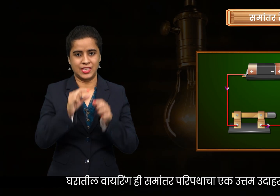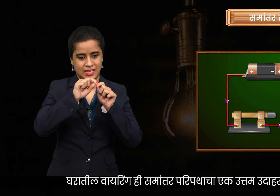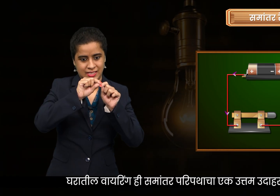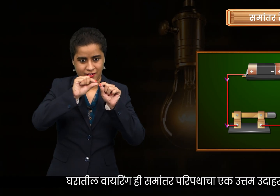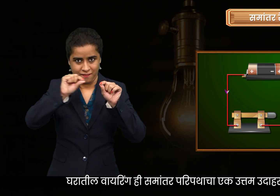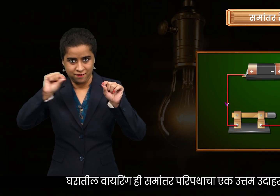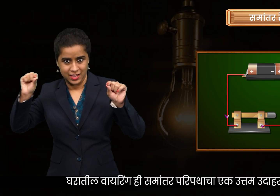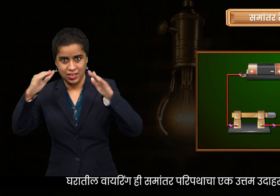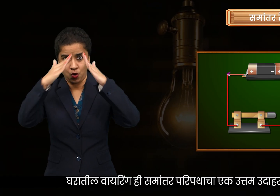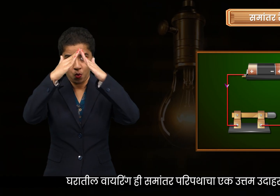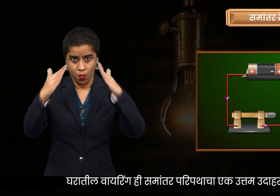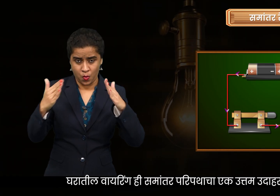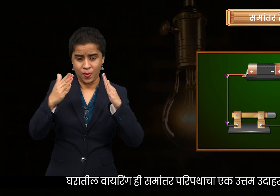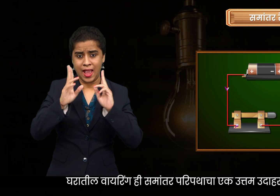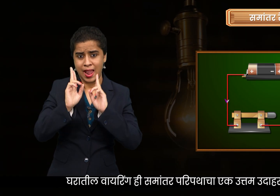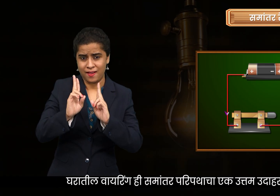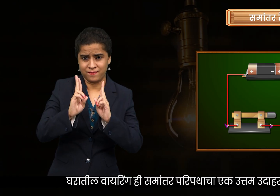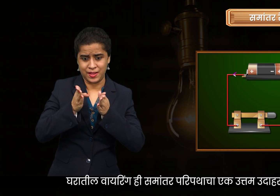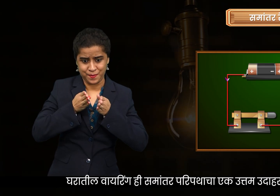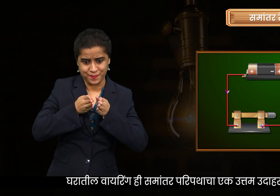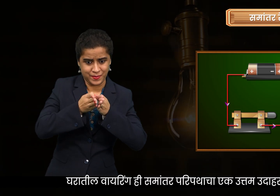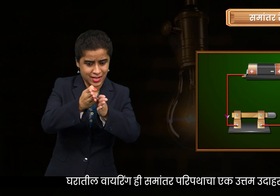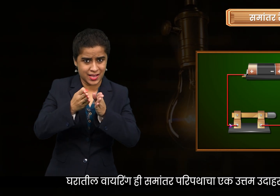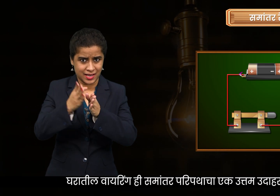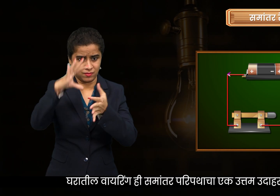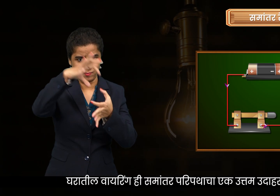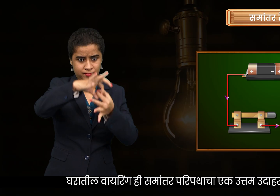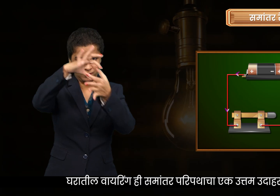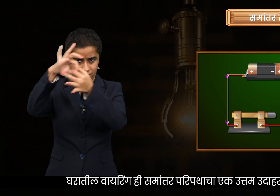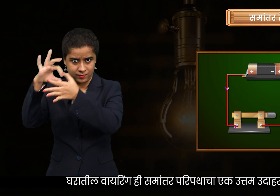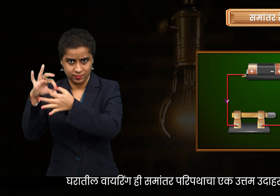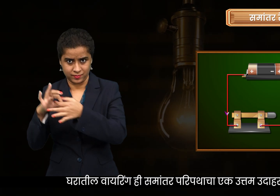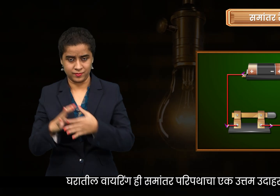घरातील वायरिंग ही समांतर परिपथाचा एक उत्तम उदाहरण आहे.